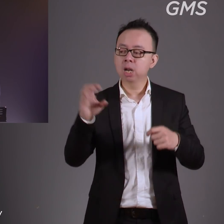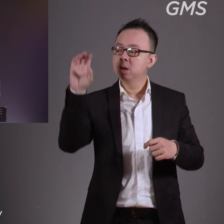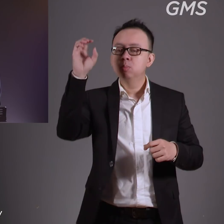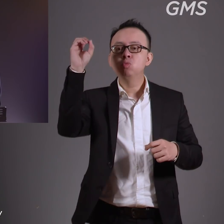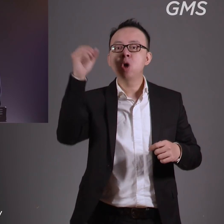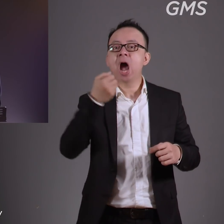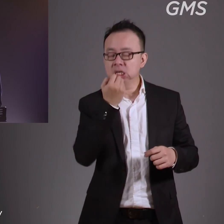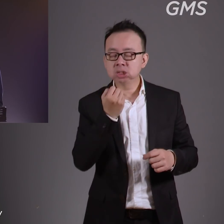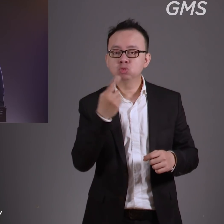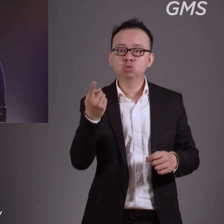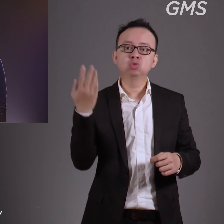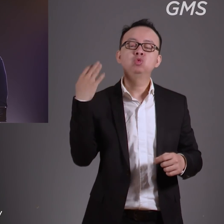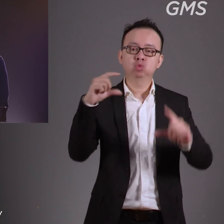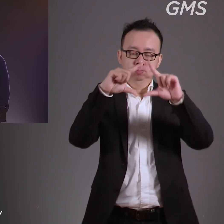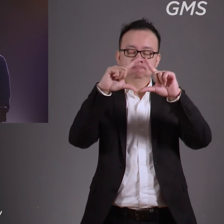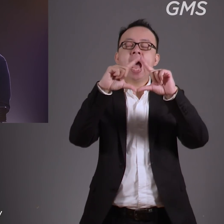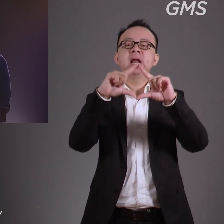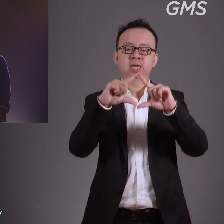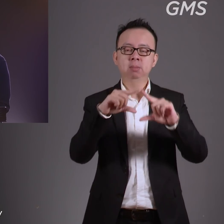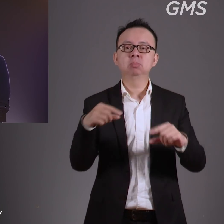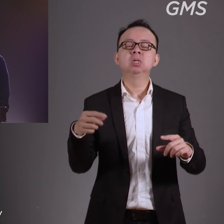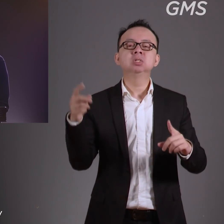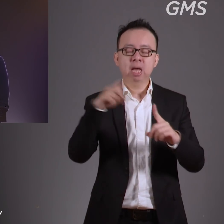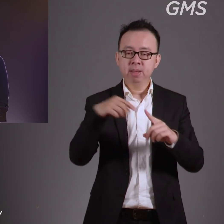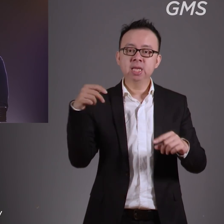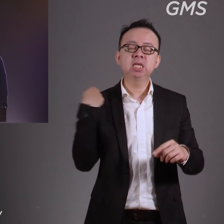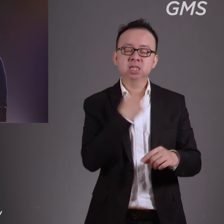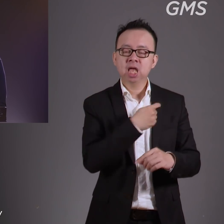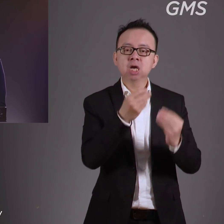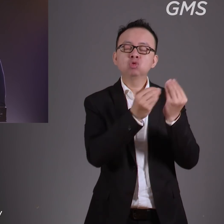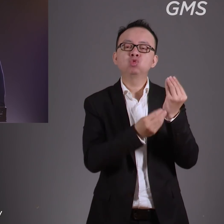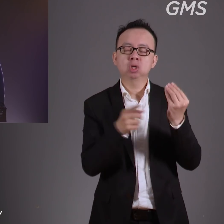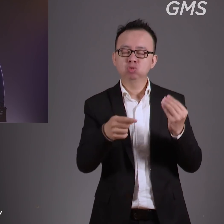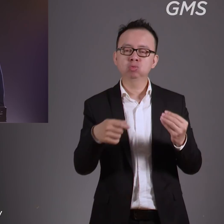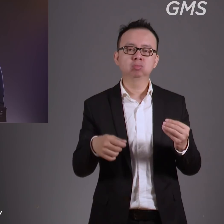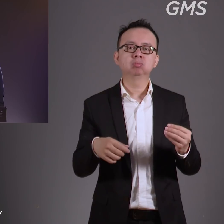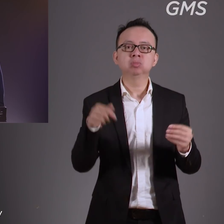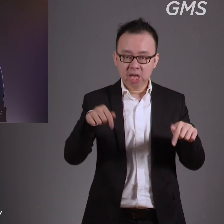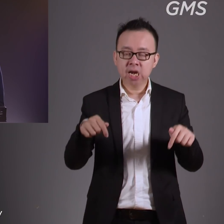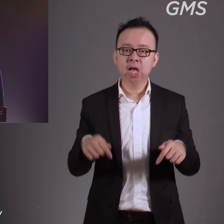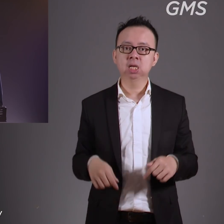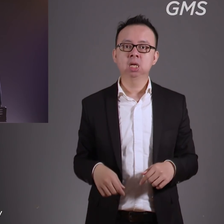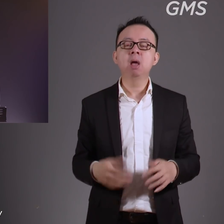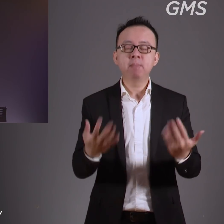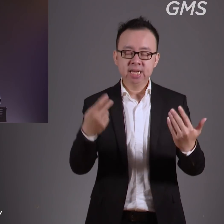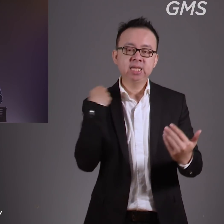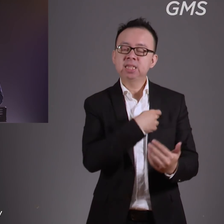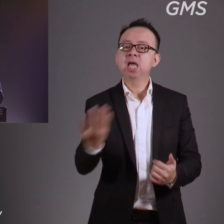kecil hari ini. Hiduplah benar di hadapan Tuhan. Supaya keturunan Anda menjadi orang-orang